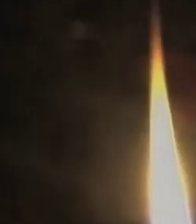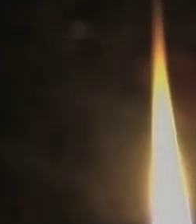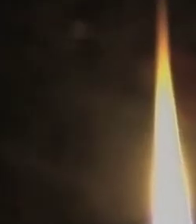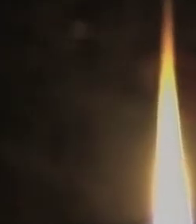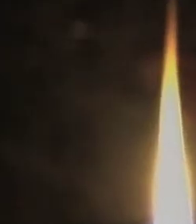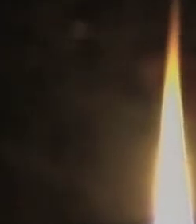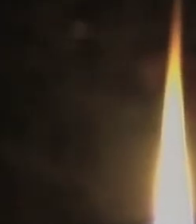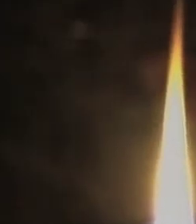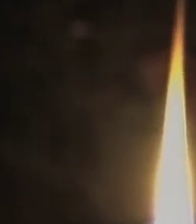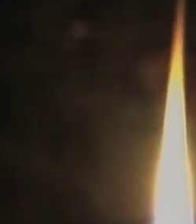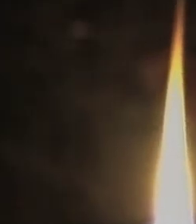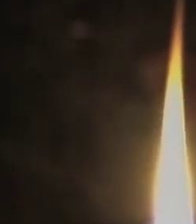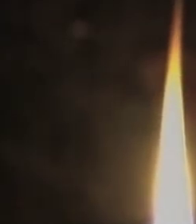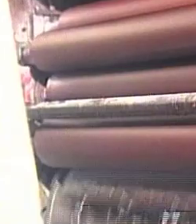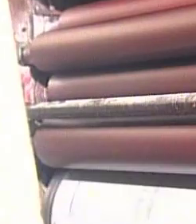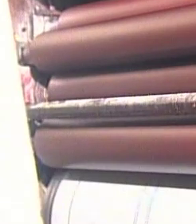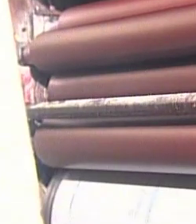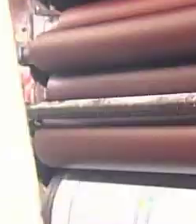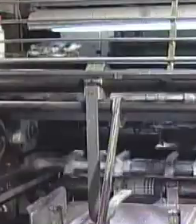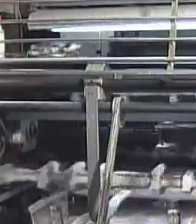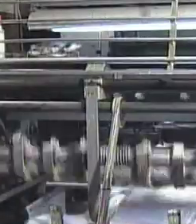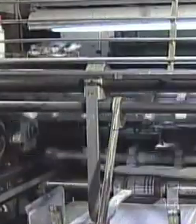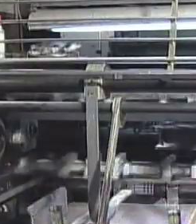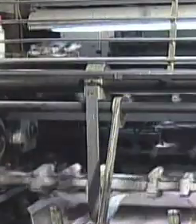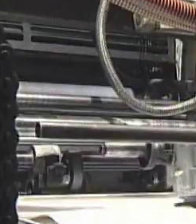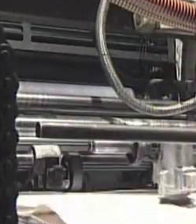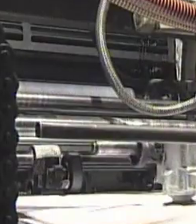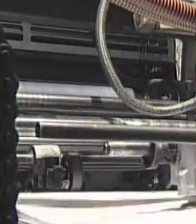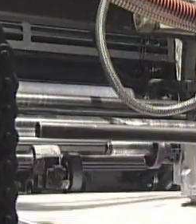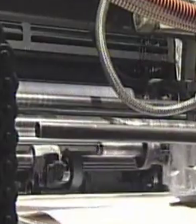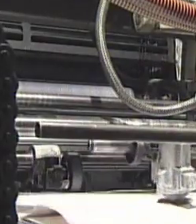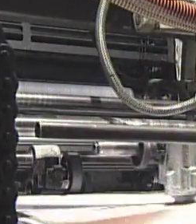जीवन ये प्रकाशित करने, राहों को आलोकित करने।